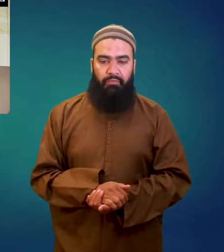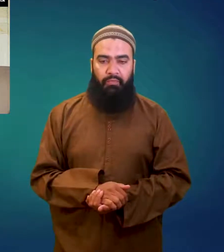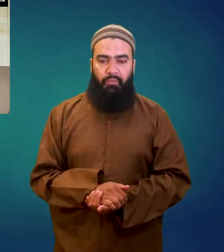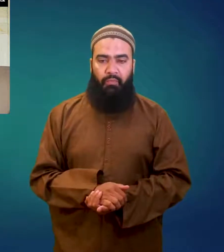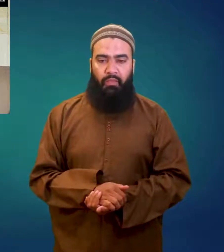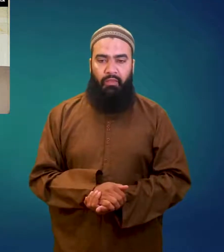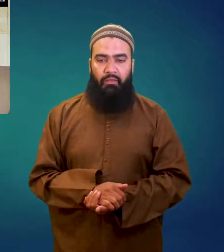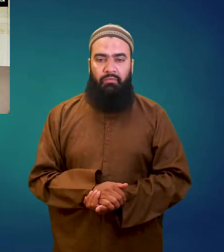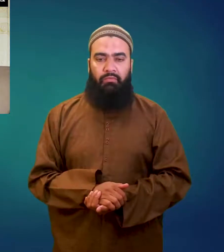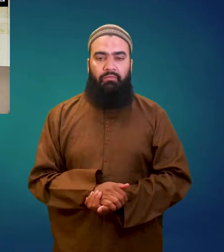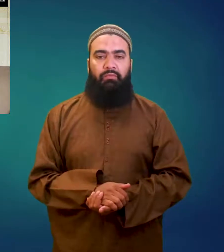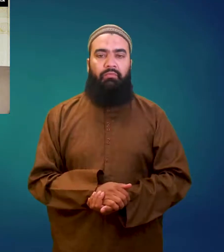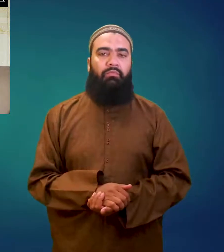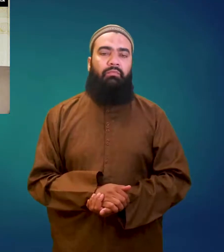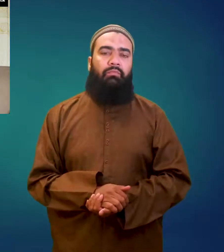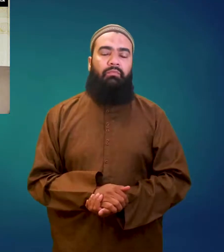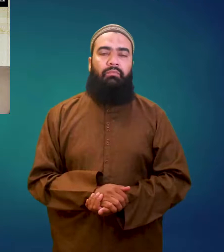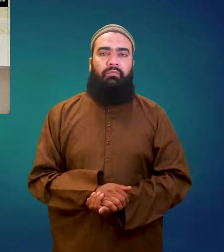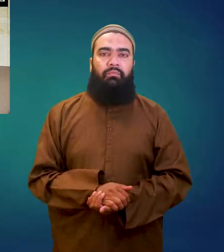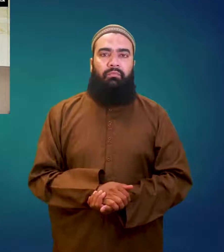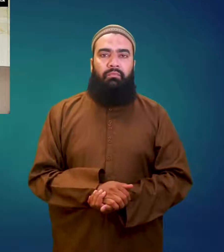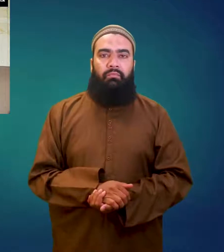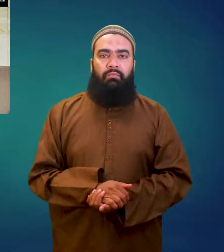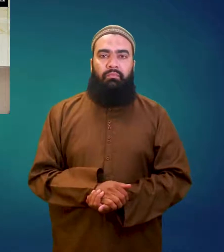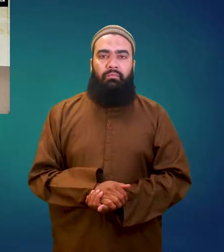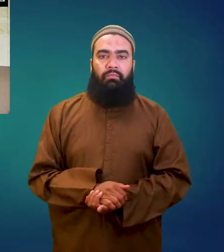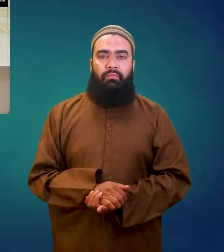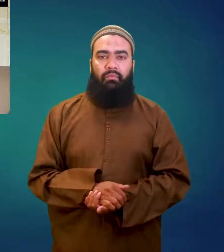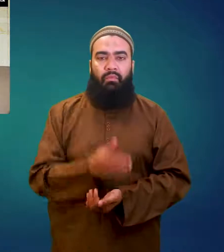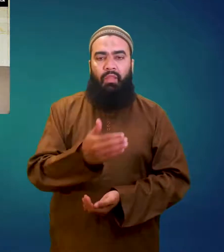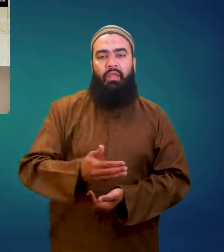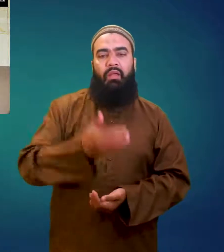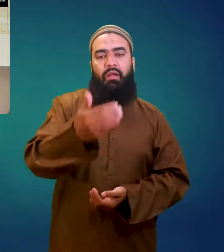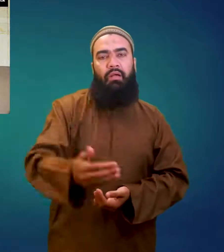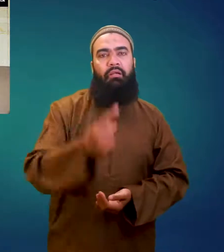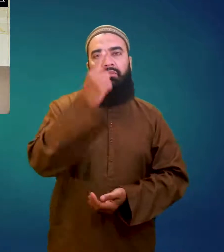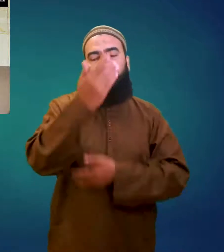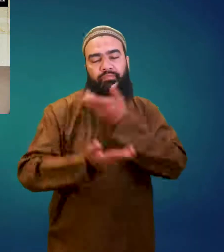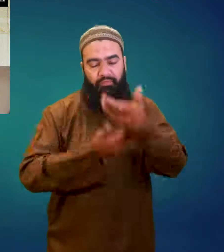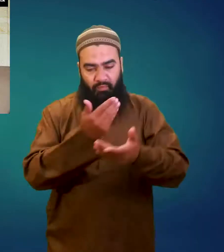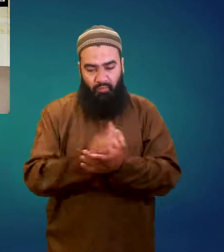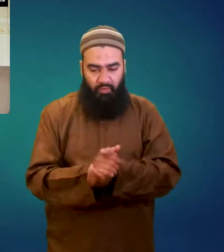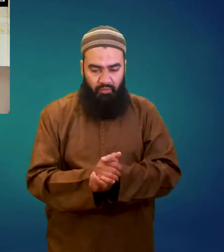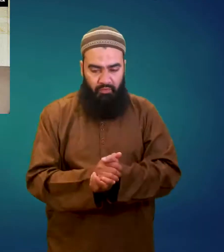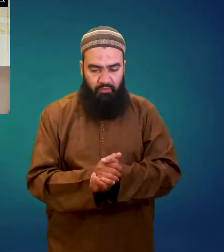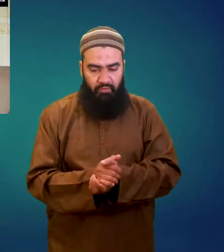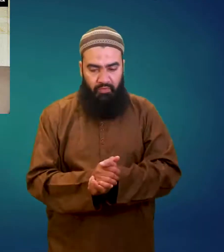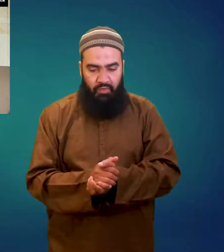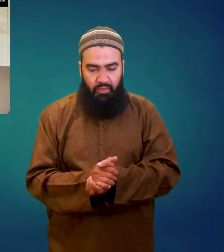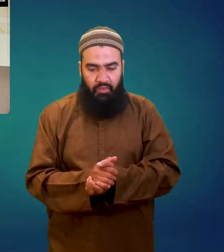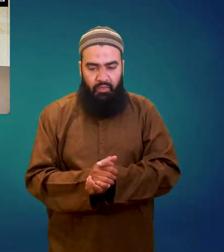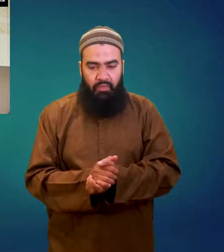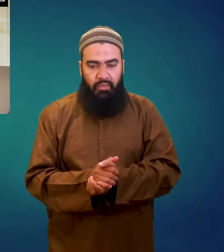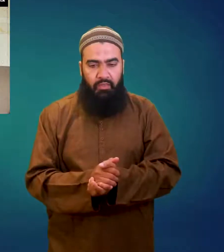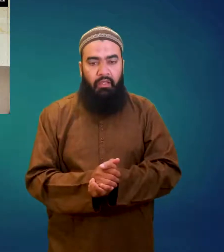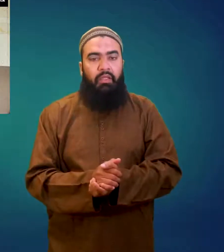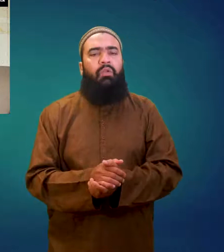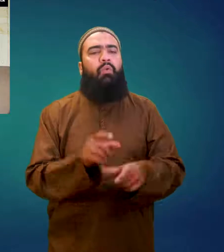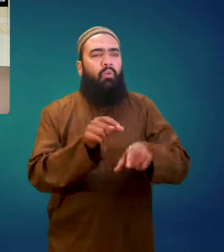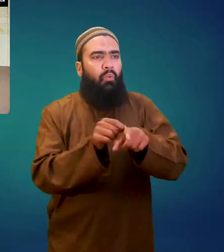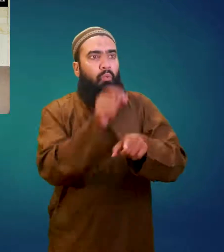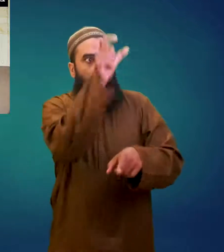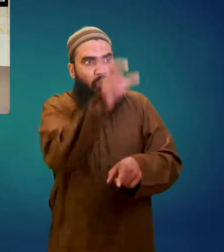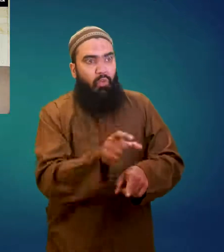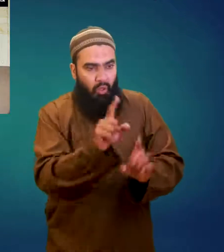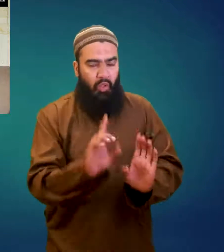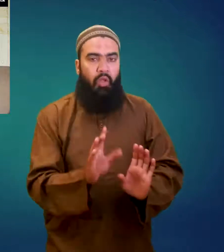9۔ ان اتبع الا ما یوحى الی، میں تو بس اس کی اتباع کرتا ہوں جو اللہ میری